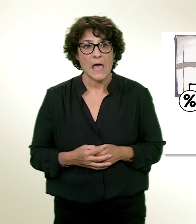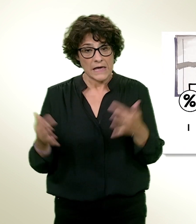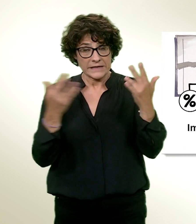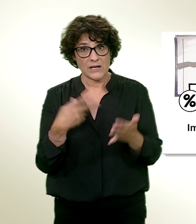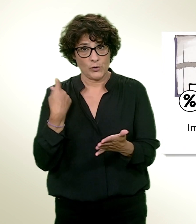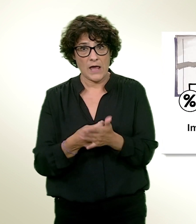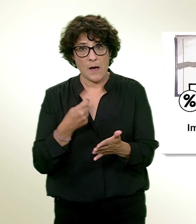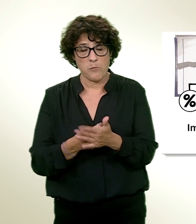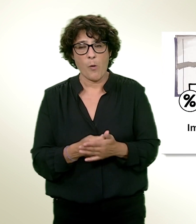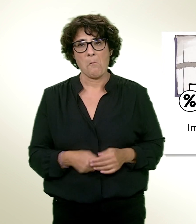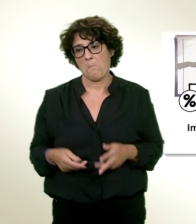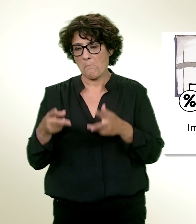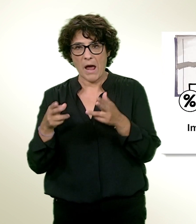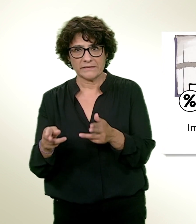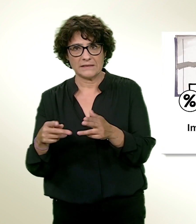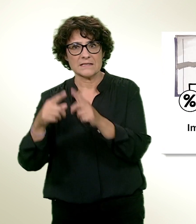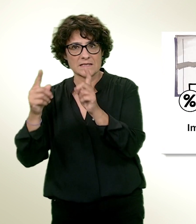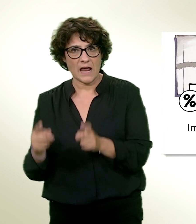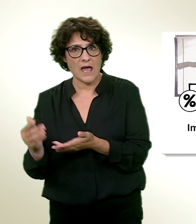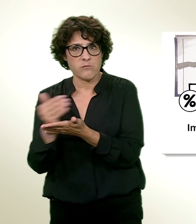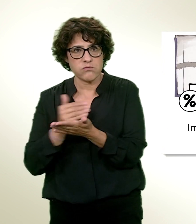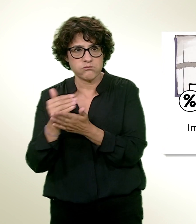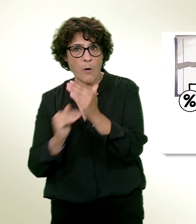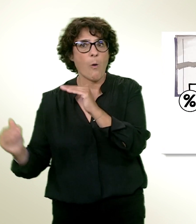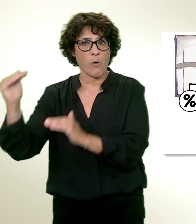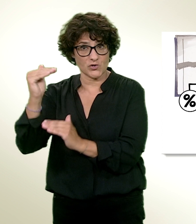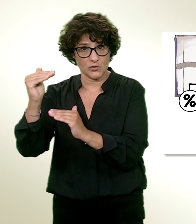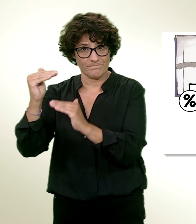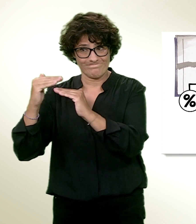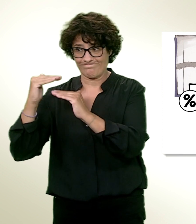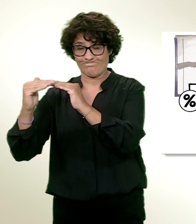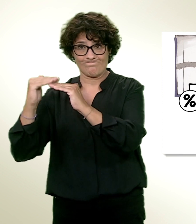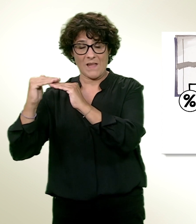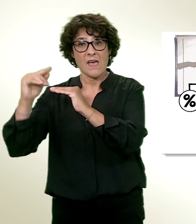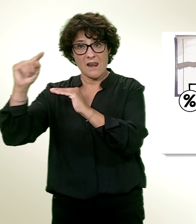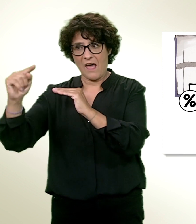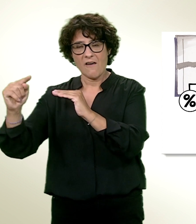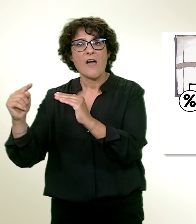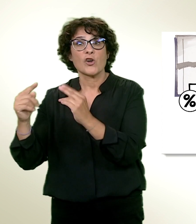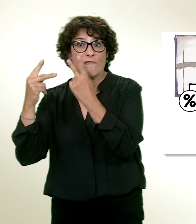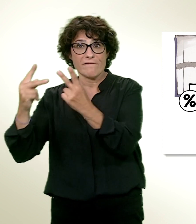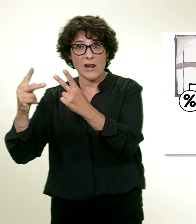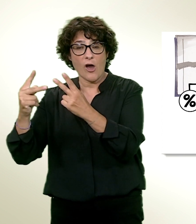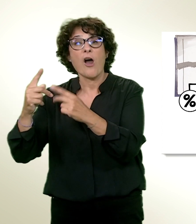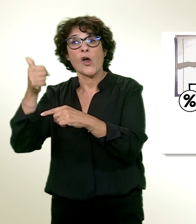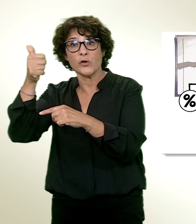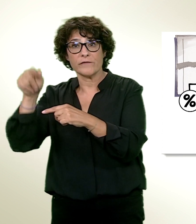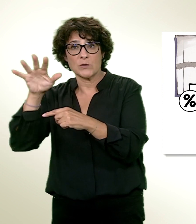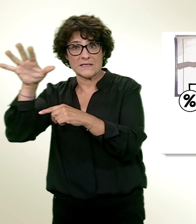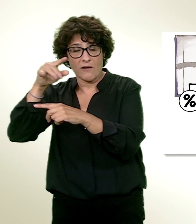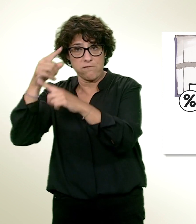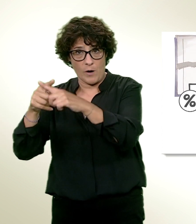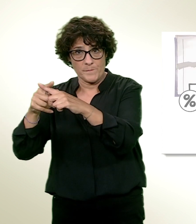l'impôt, les parts du revenu du capital dépassant un certain montant seront pondérées plus fortement et comptées une fois et